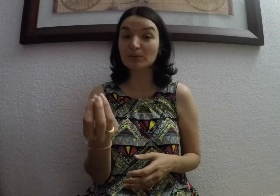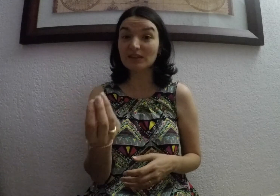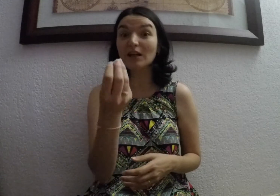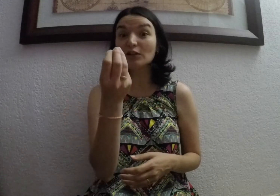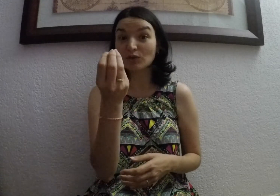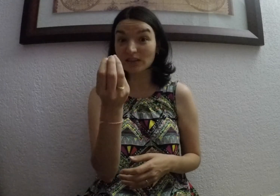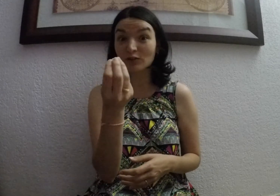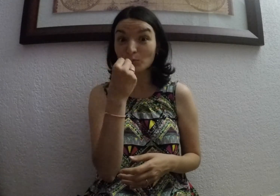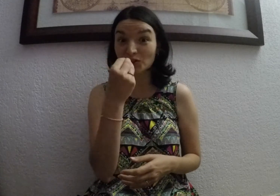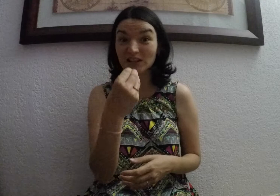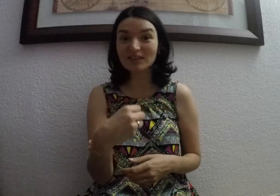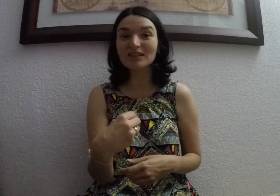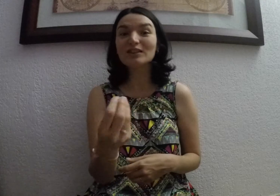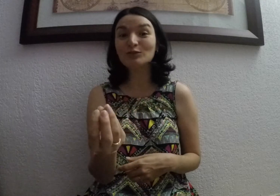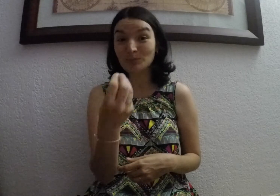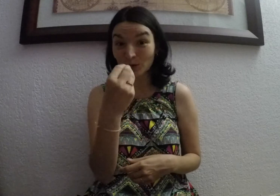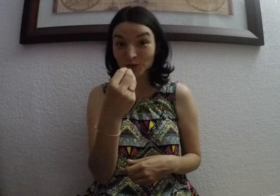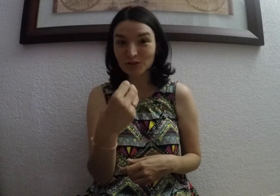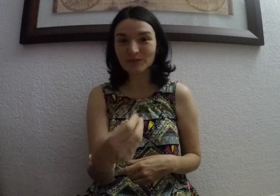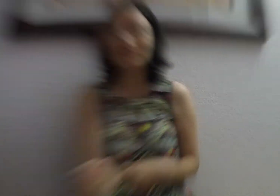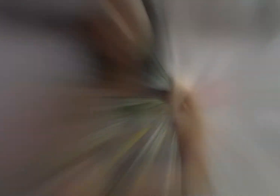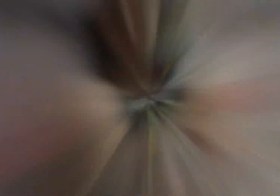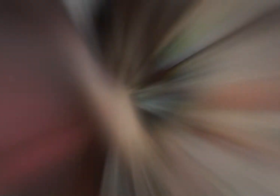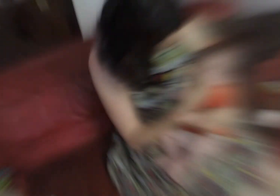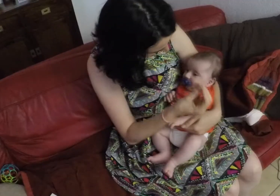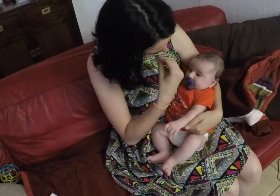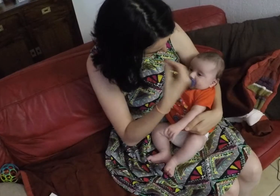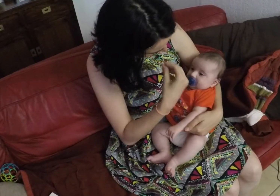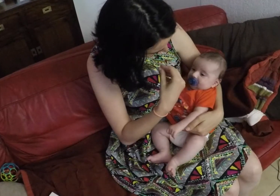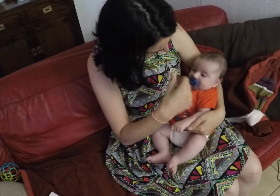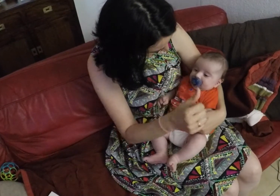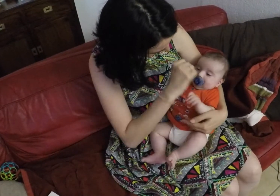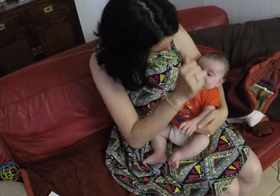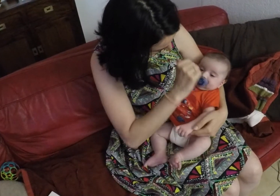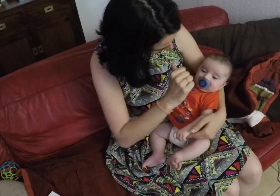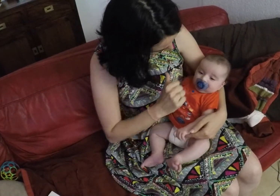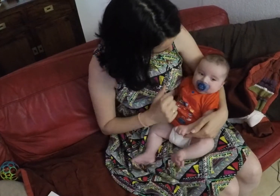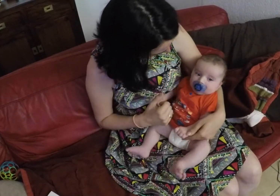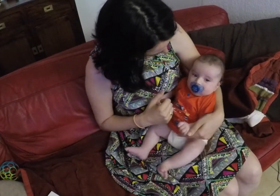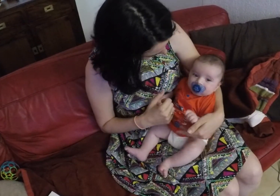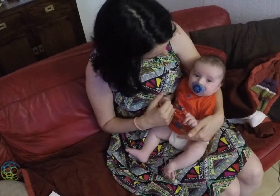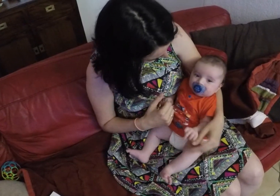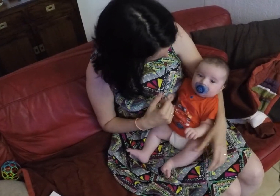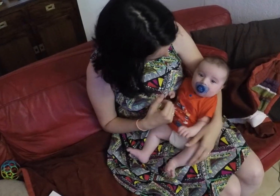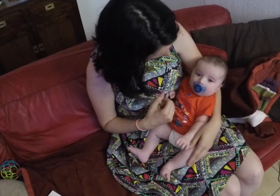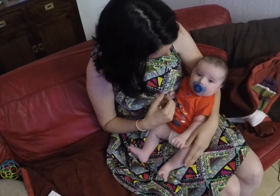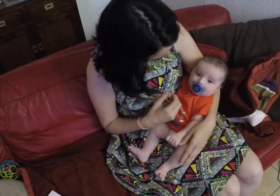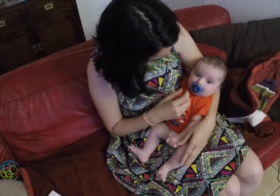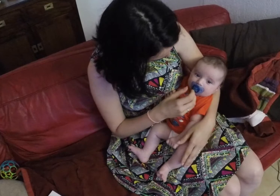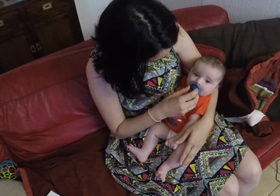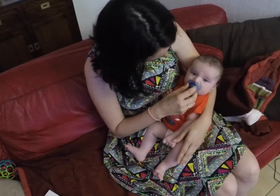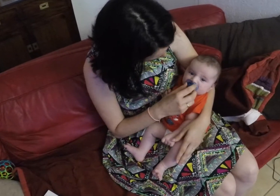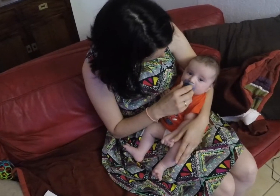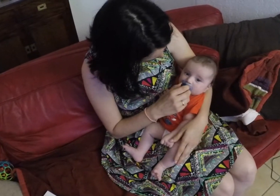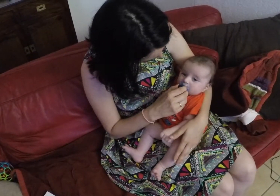répéter, tu es en train de manger, tu manges. Tu veux manger? Tu veux manger le bibi? Oui? Oui? Tu veux manger?